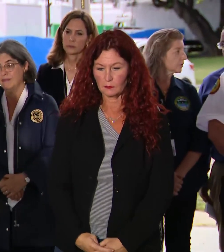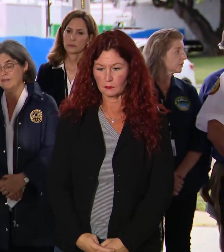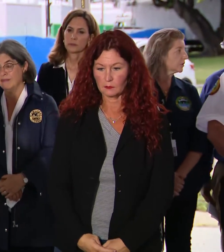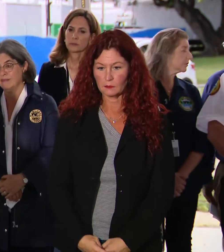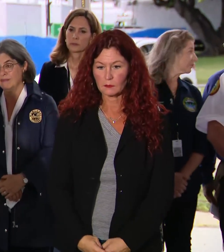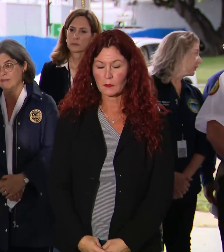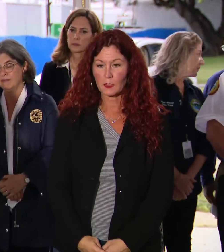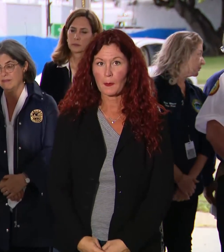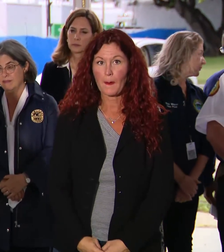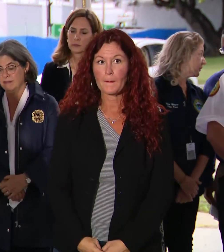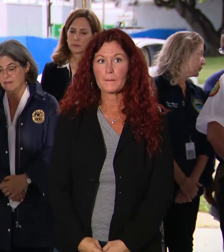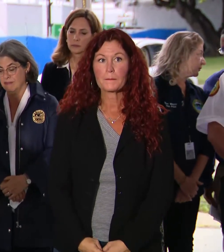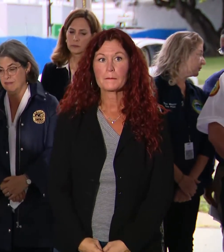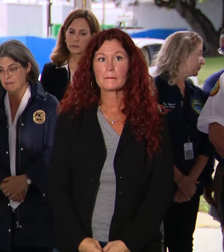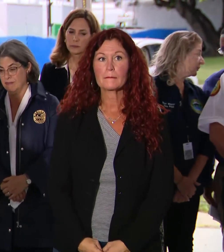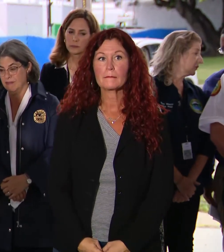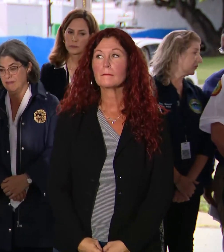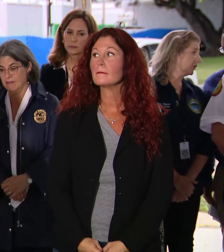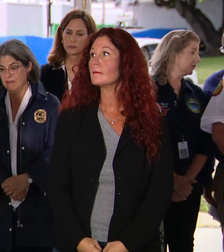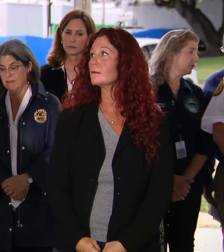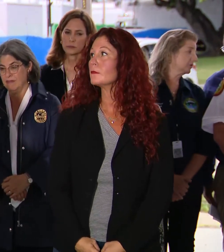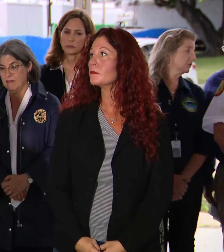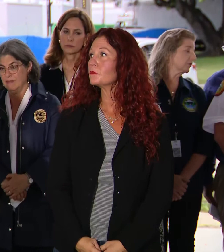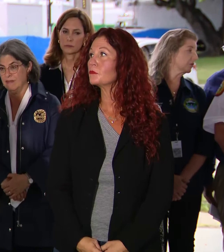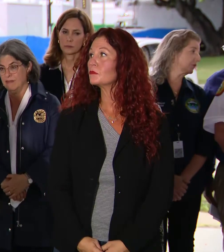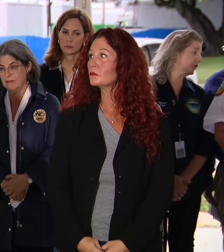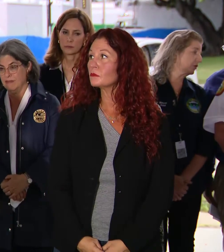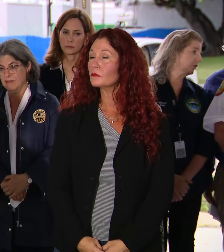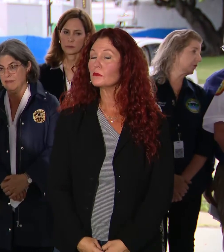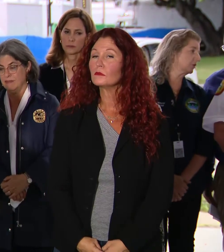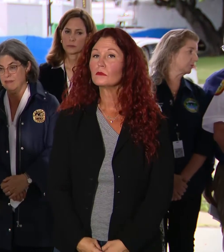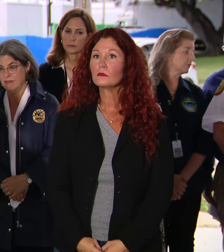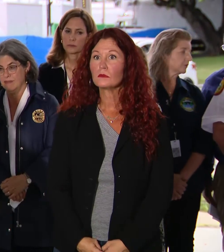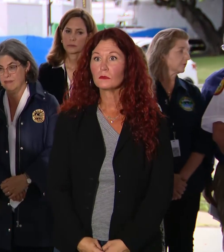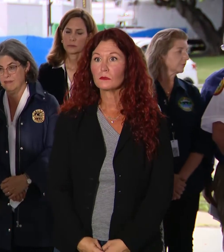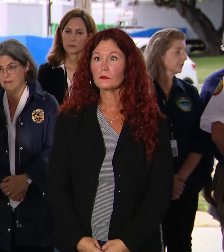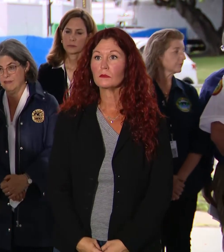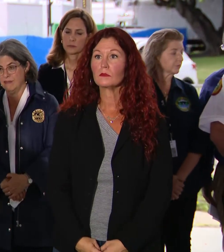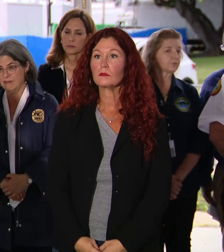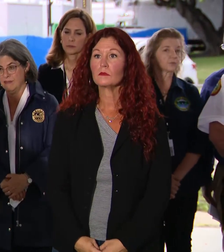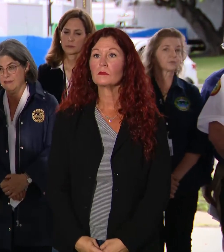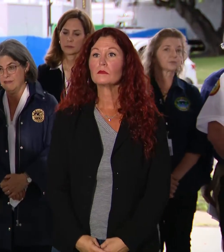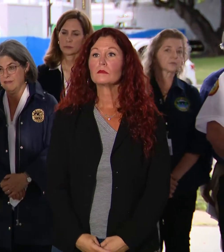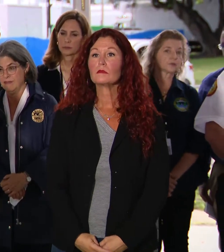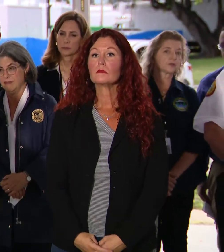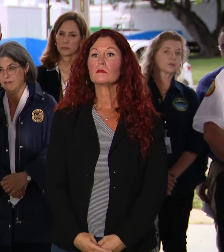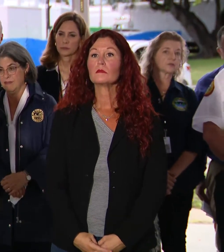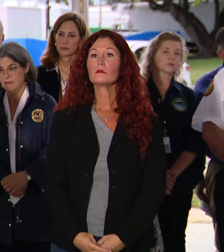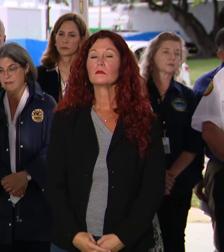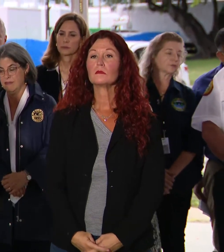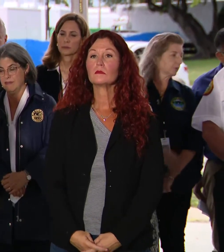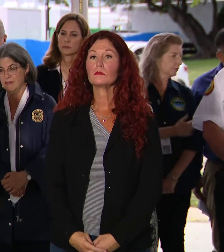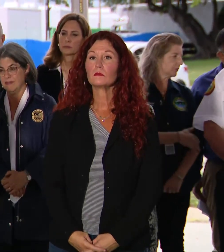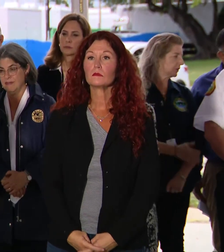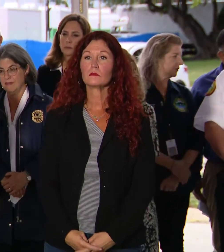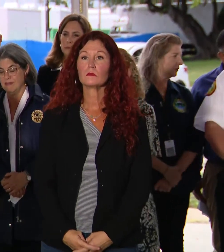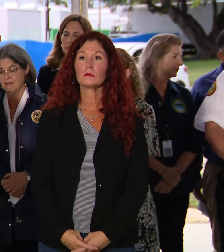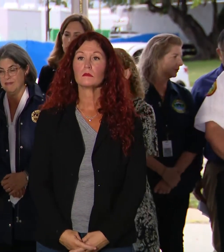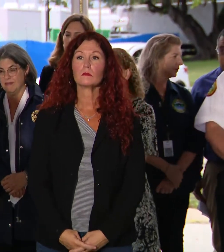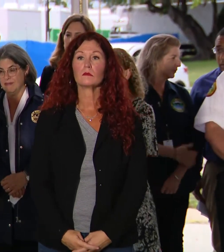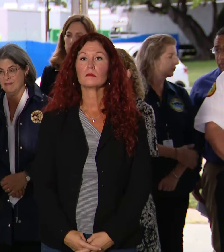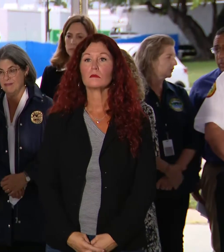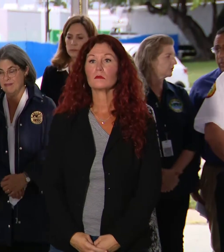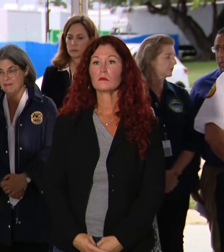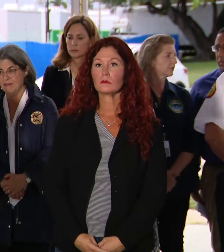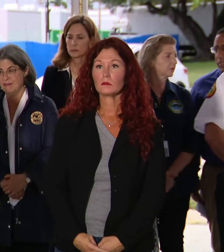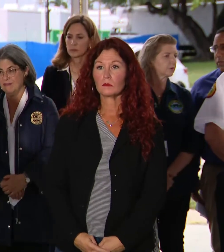la cual ingresa al Mar Caribe y se dirige hacia el sur de la Florida. Existe el riesgo de fuertes lluvias y vientos fuertes de